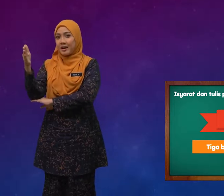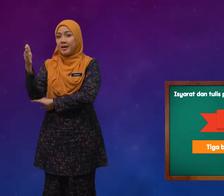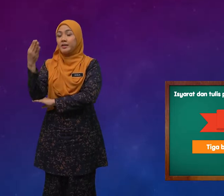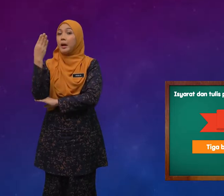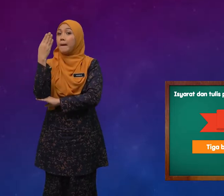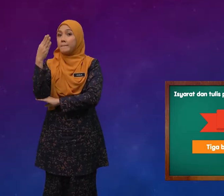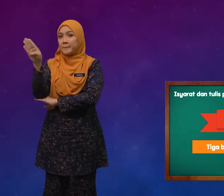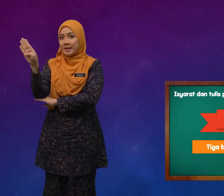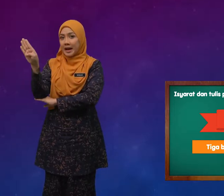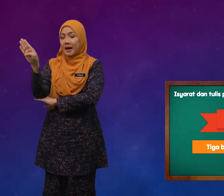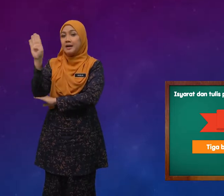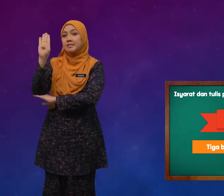jarakkan belas